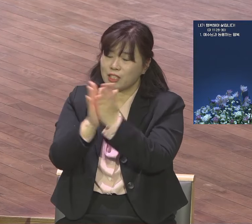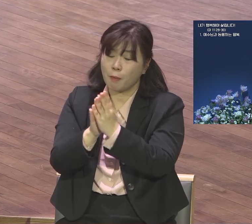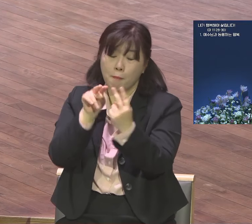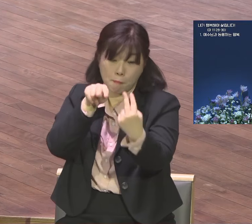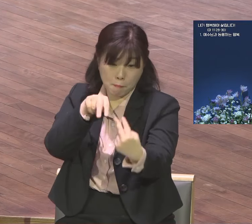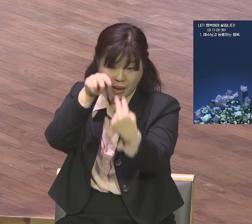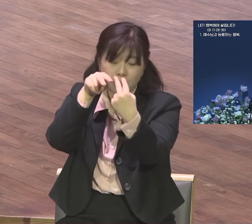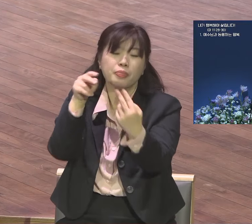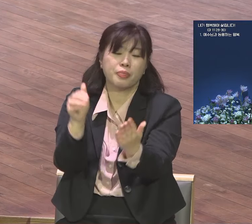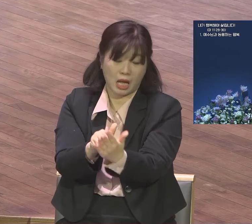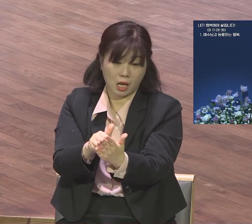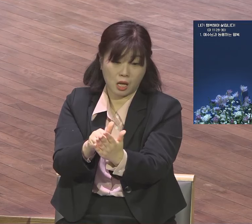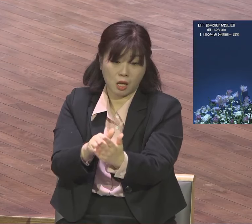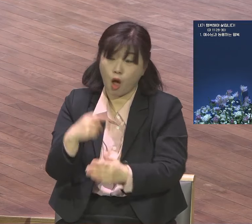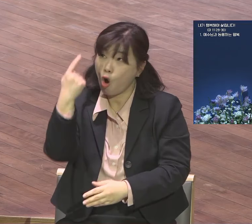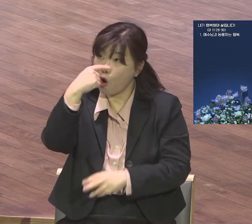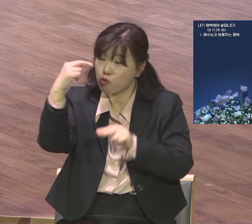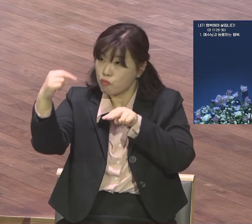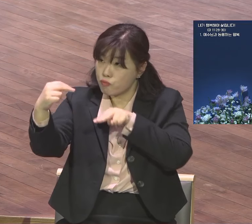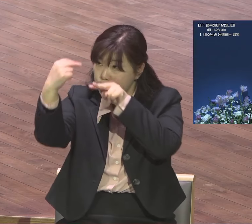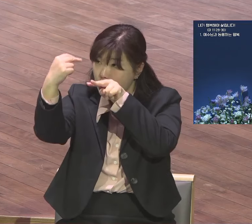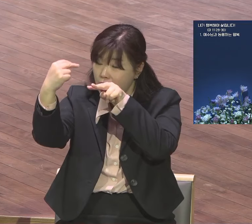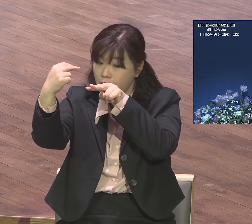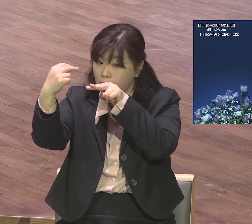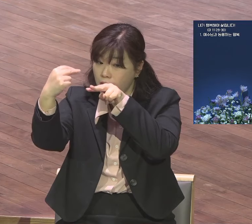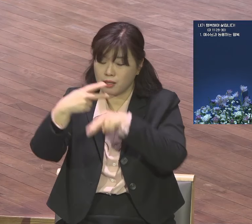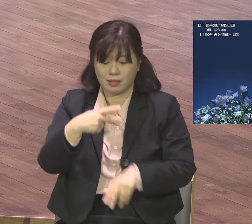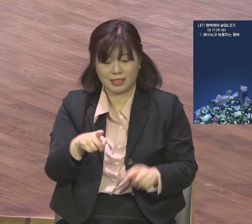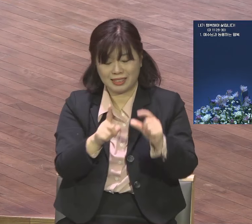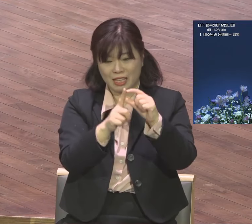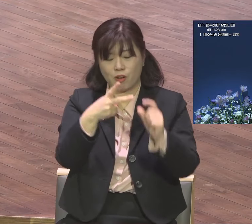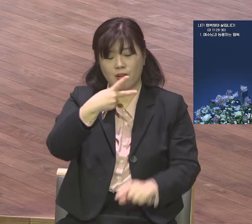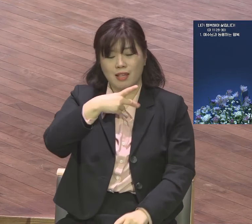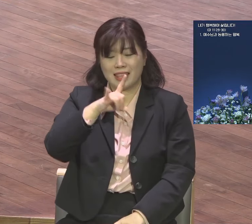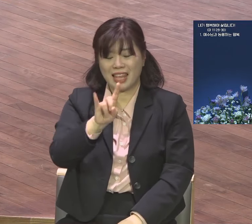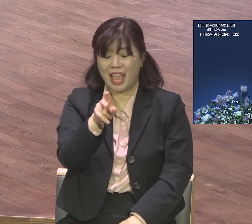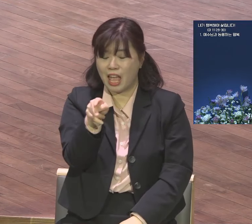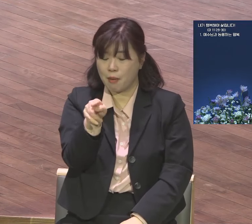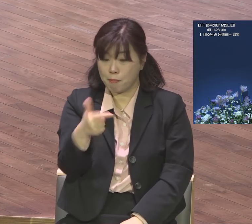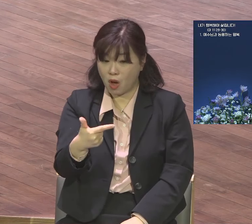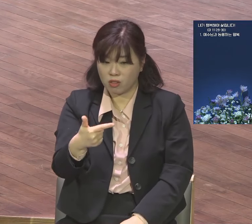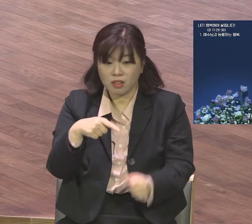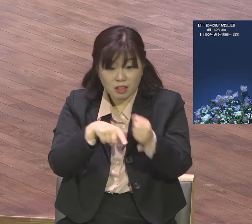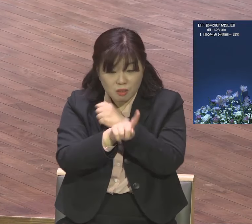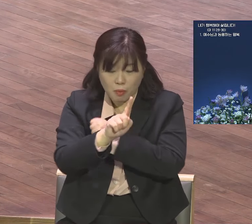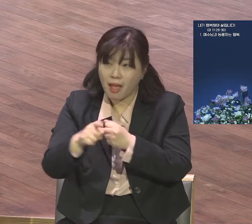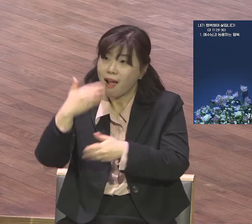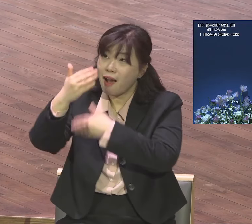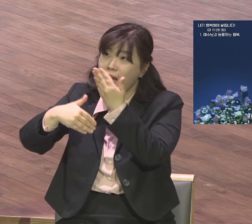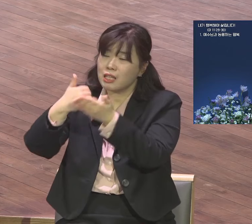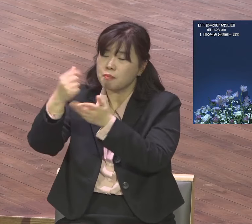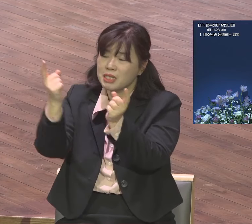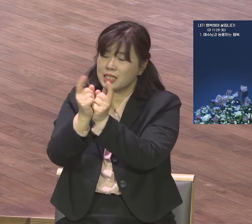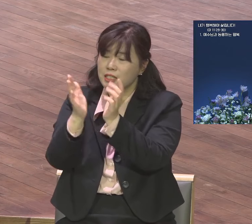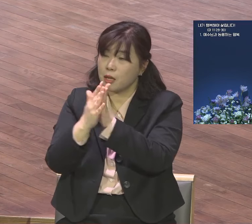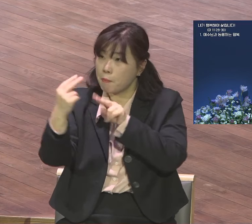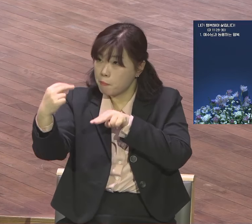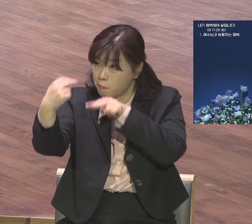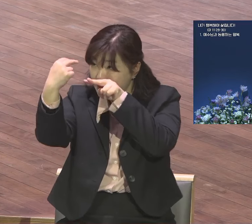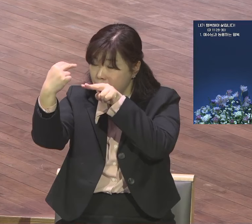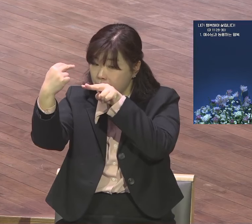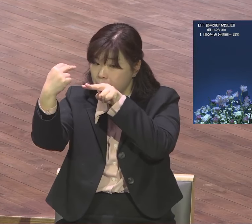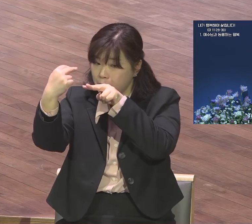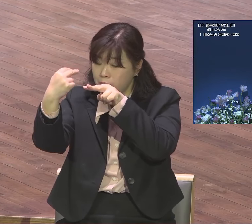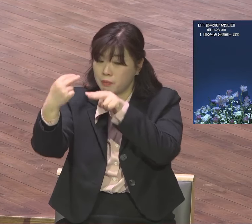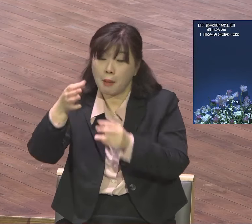대면하였다는 표현은 얼굴과 얼굴을 맞대었다는 것입니다. 그게 얼마나 잘 알겠습니까? 또